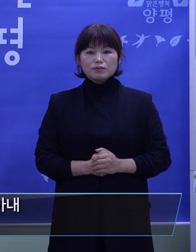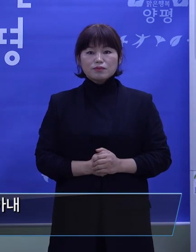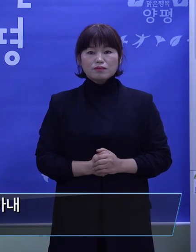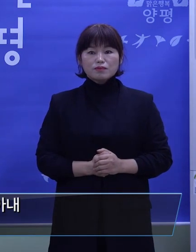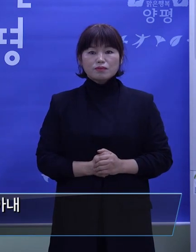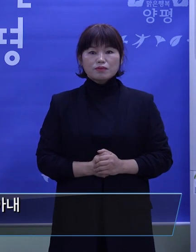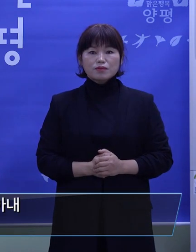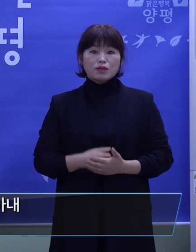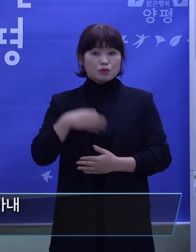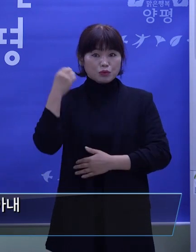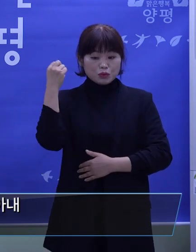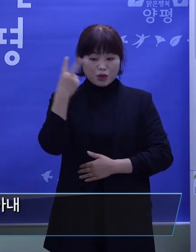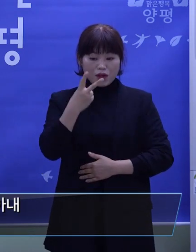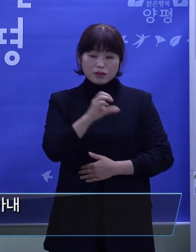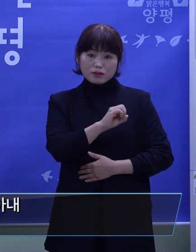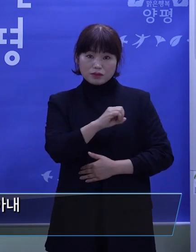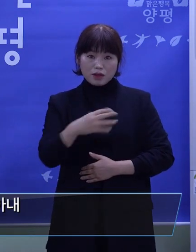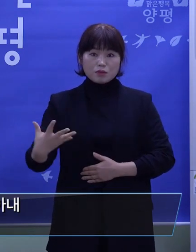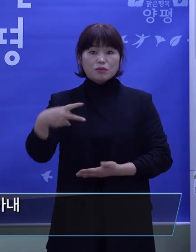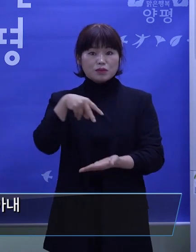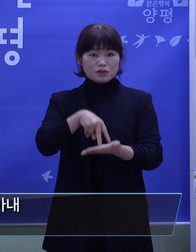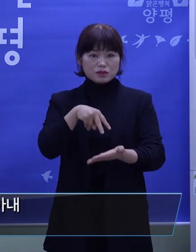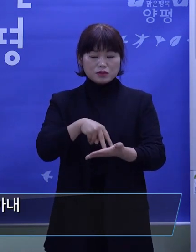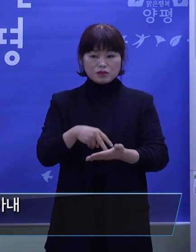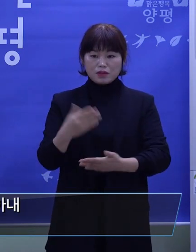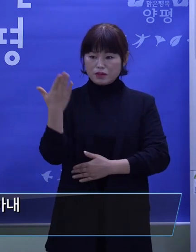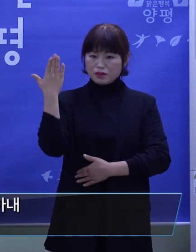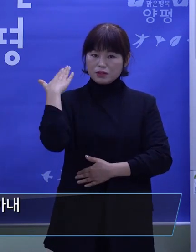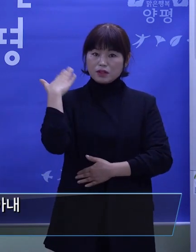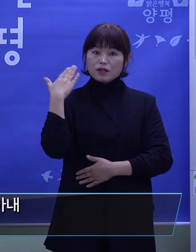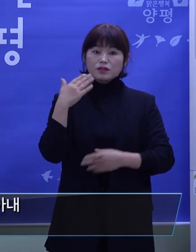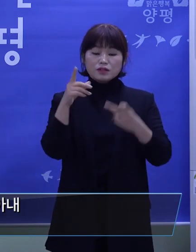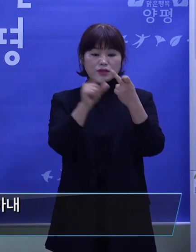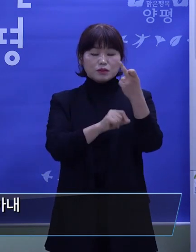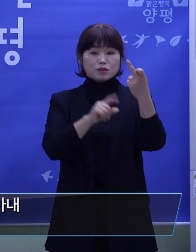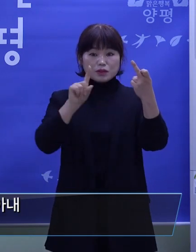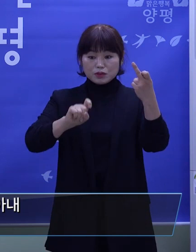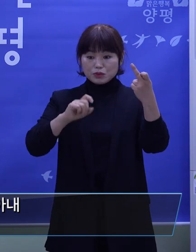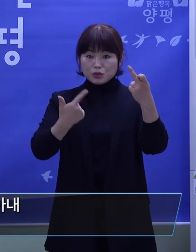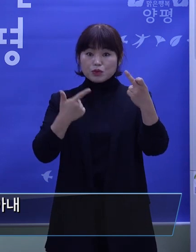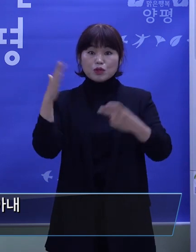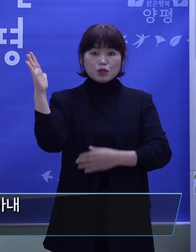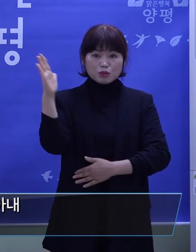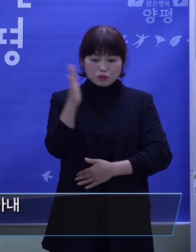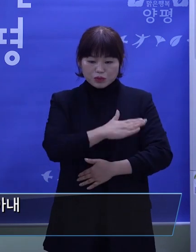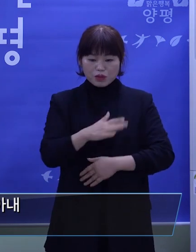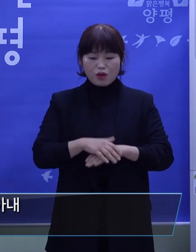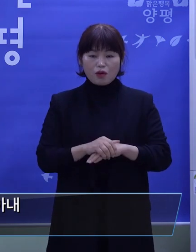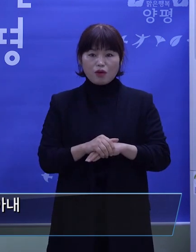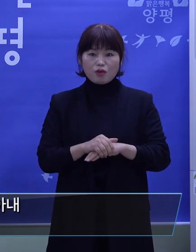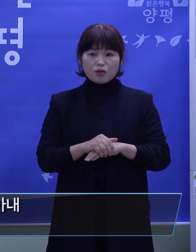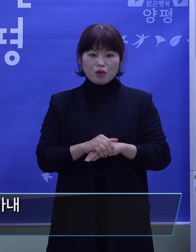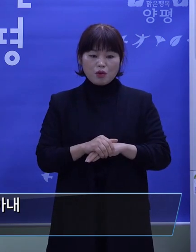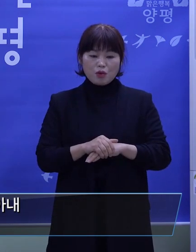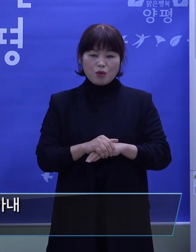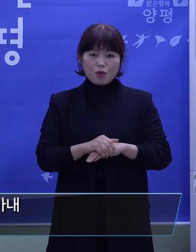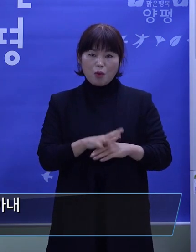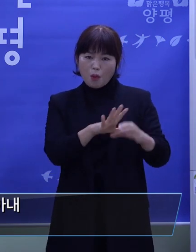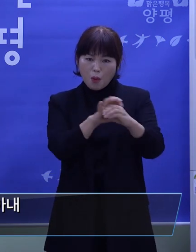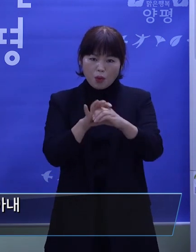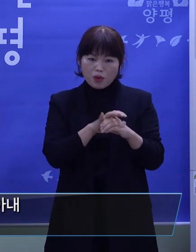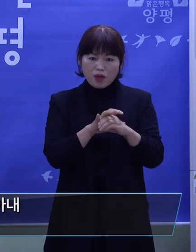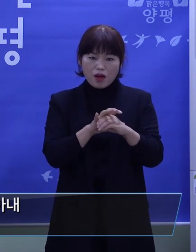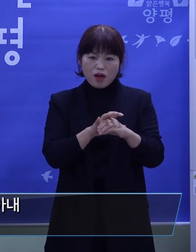또한 우리 군에서는 지난 16일부터 무증상 감염자를 찾아내 지역사회 전염병